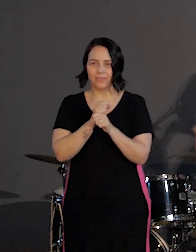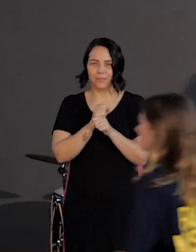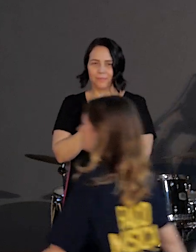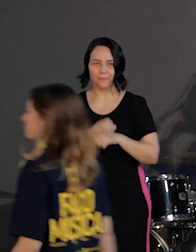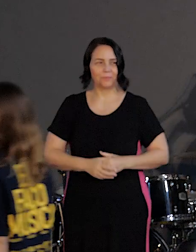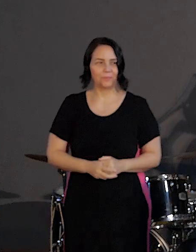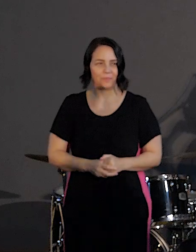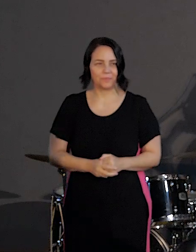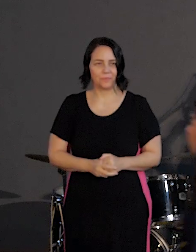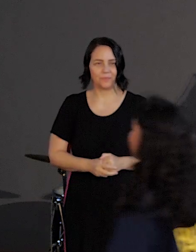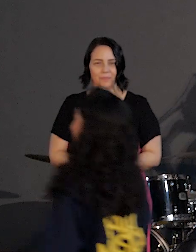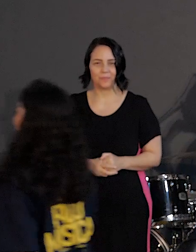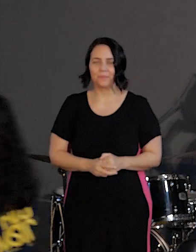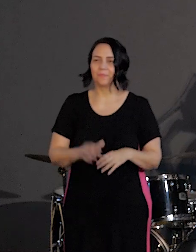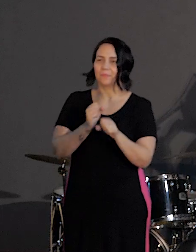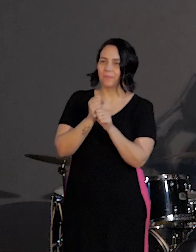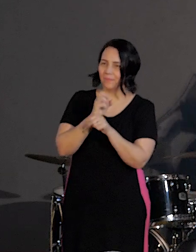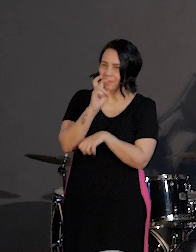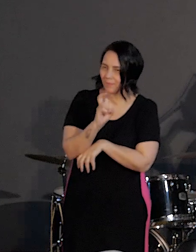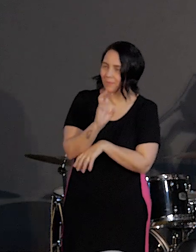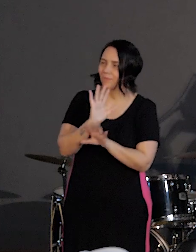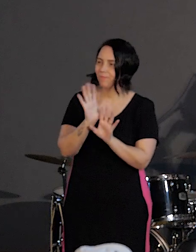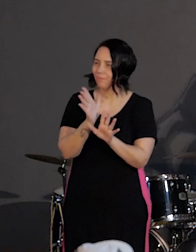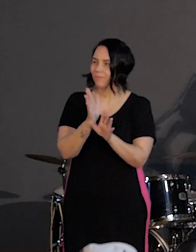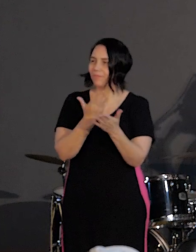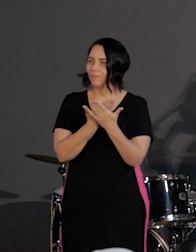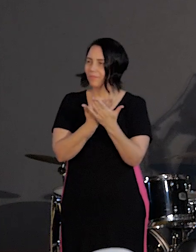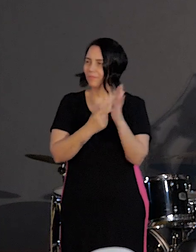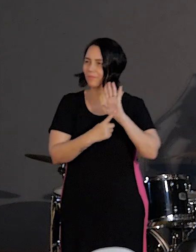projeto. Nós vamos fazer uma musiquinha que a gente está estudando na aula, né, Oscar?